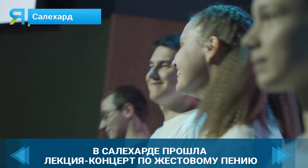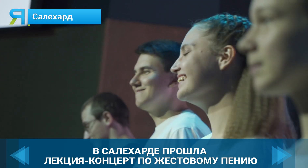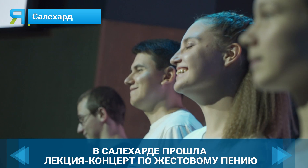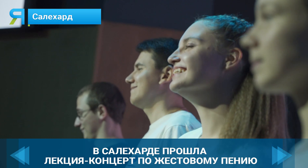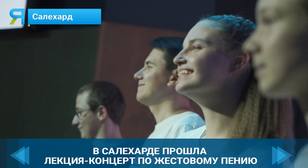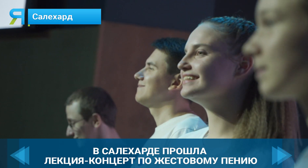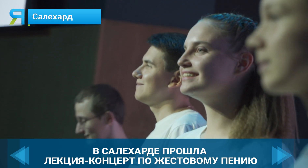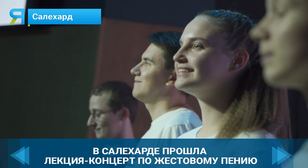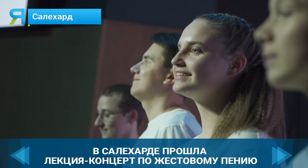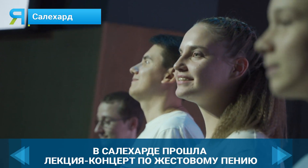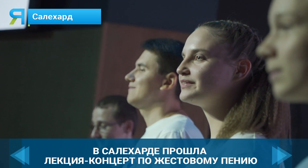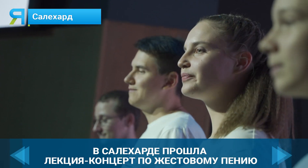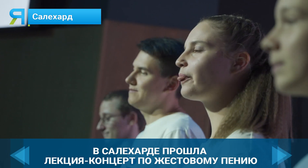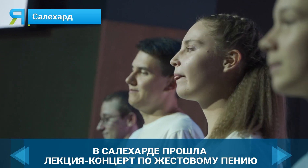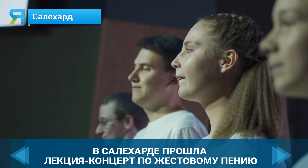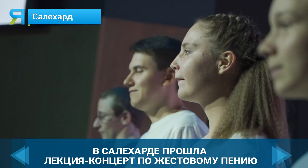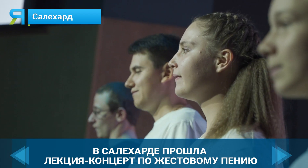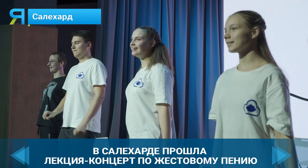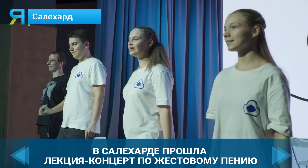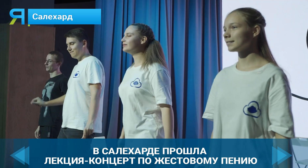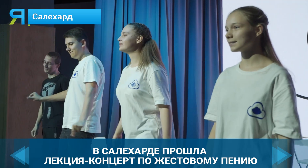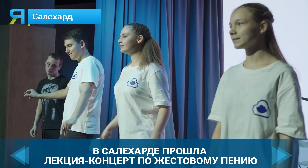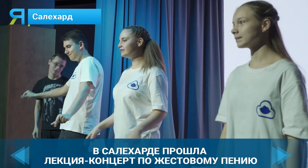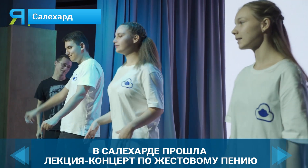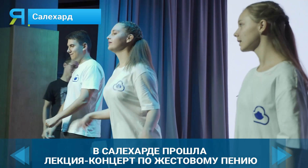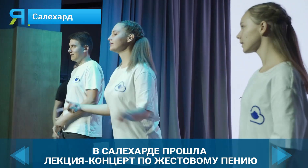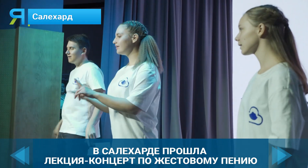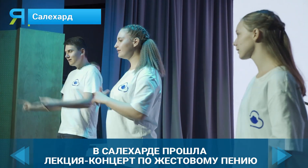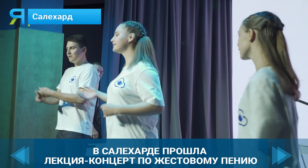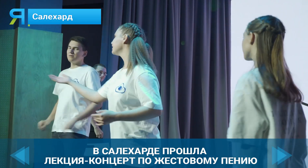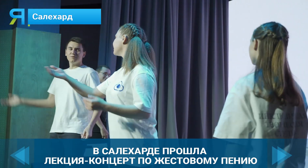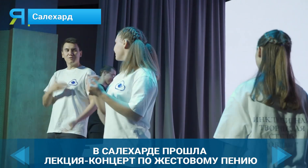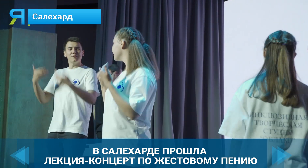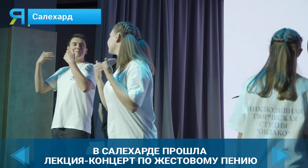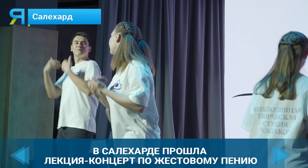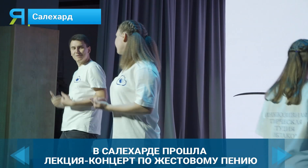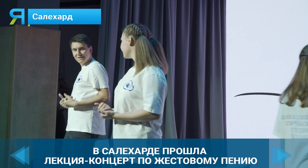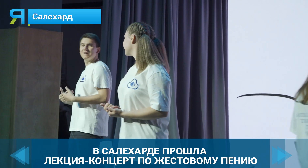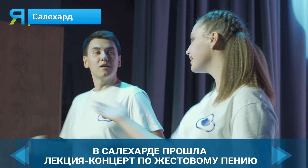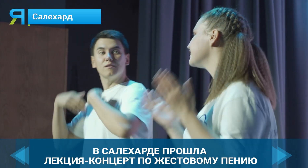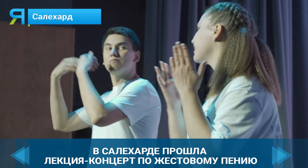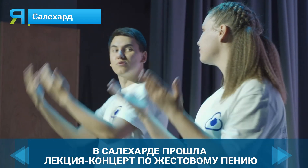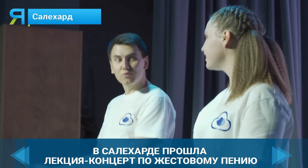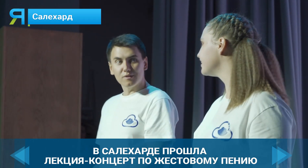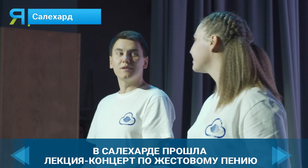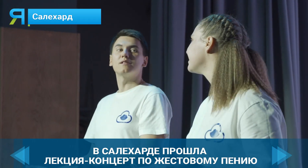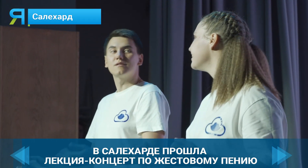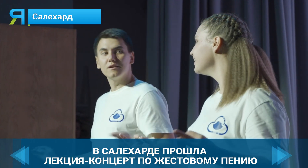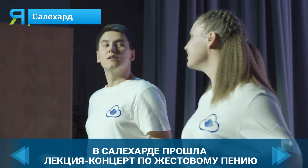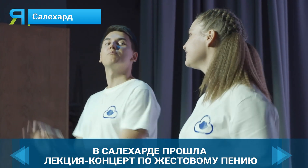нет. Есть огромное желание поддержать людей с особенностями развития. Общие интересы даже связывают жизни. Карина Кузакова и Виталий Ведяшкин